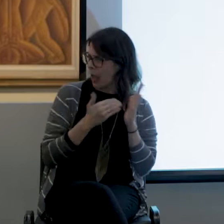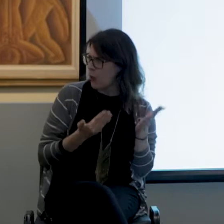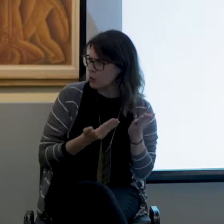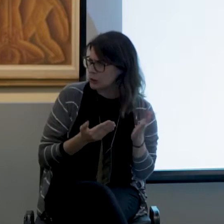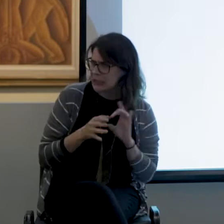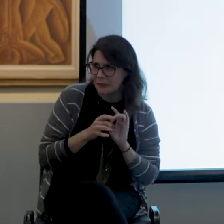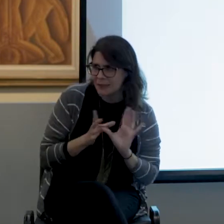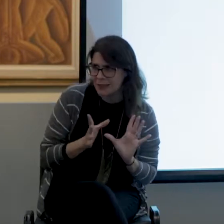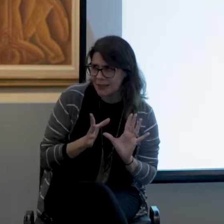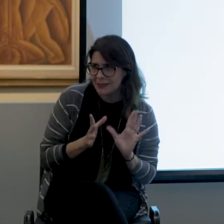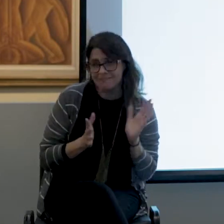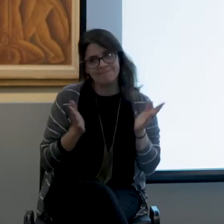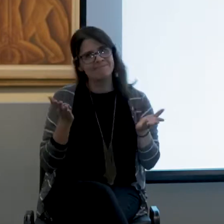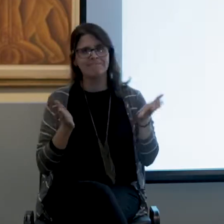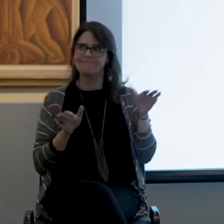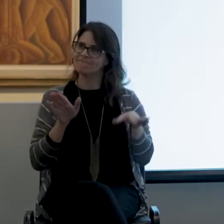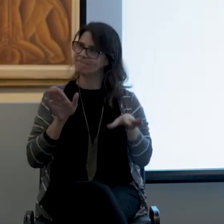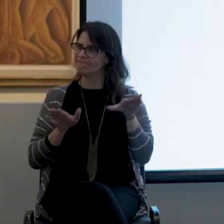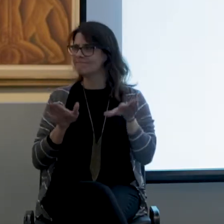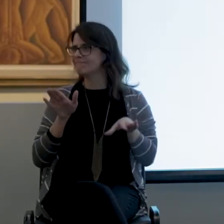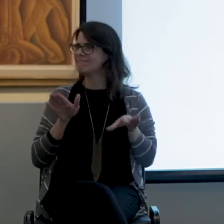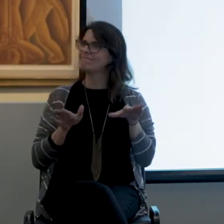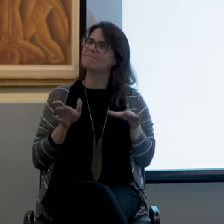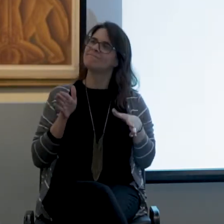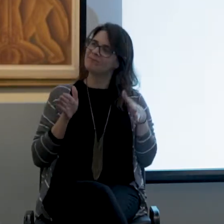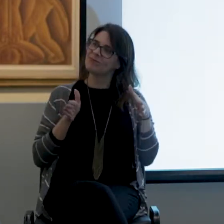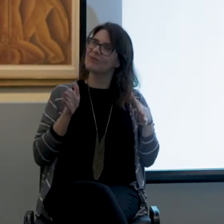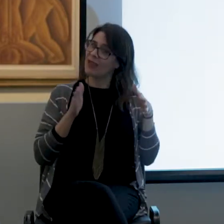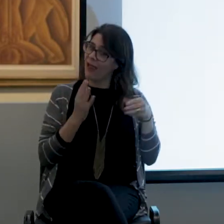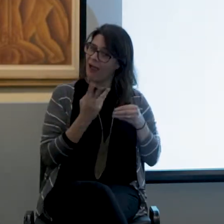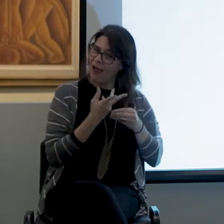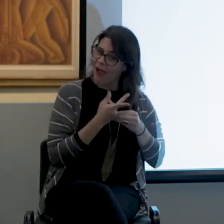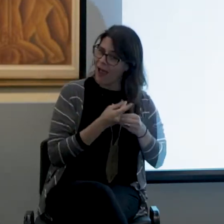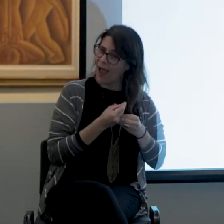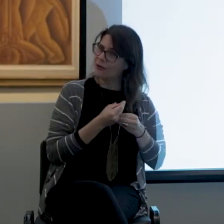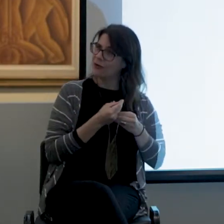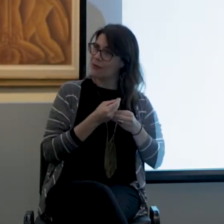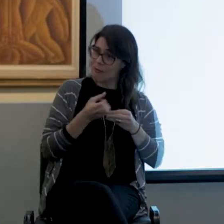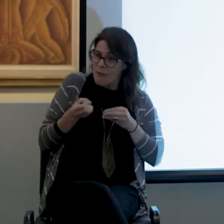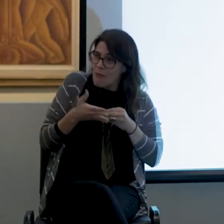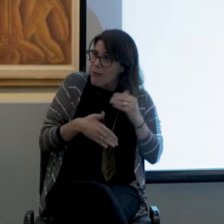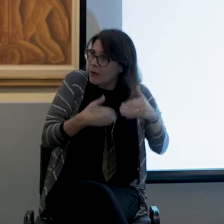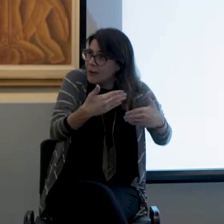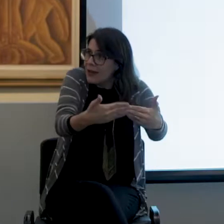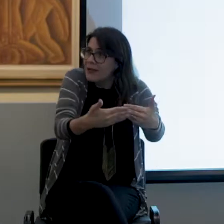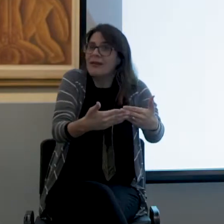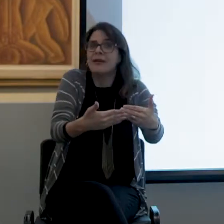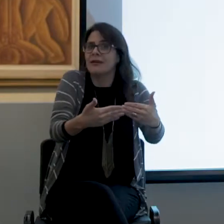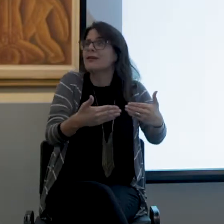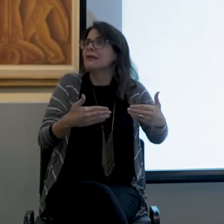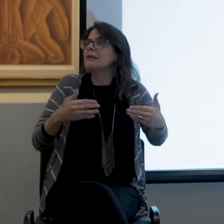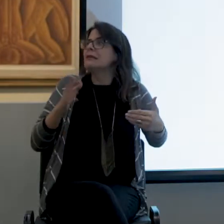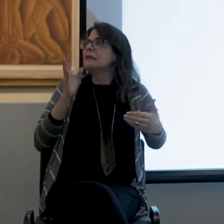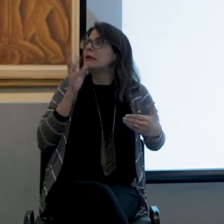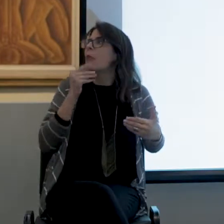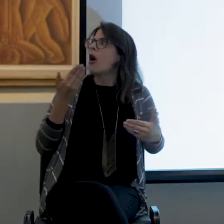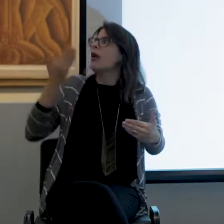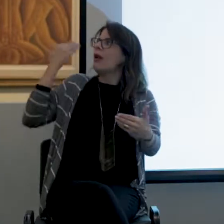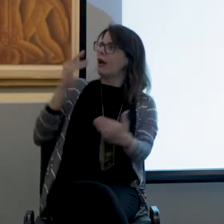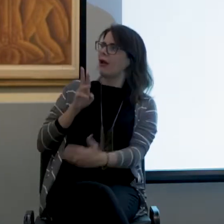arte moderna é parte de um longo processo, um processo propriamente moderno, que vem desde lá do